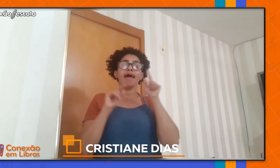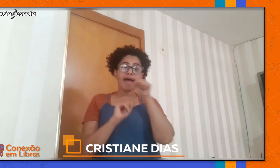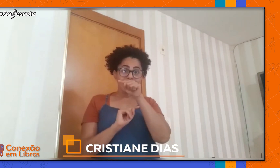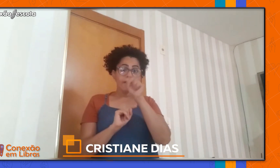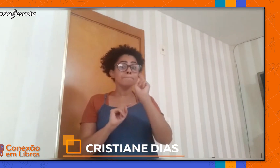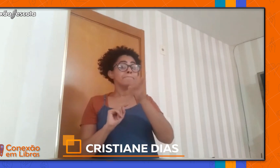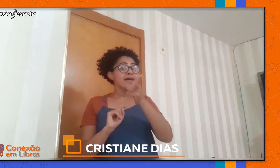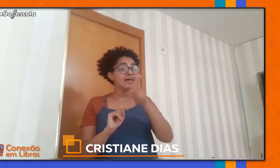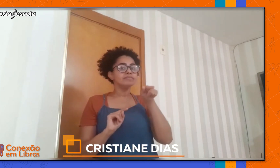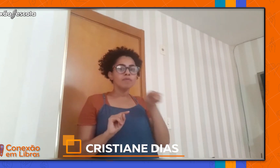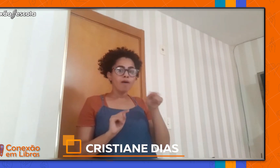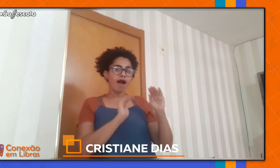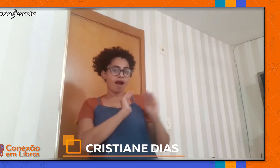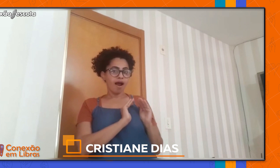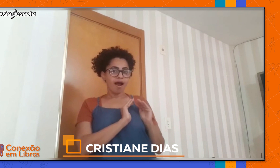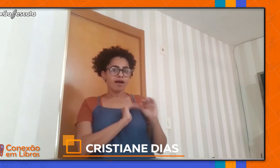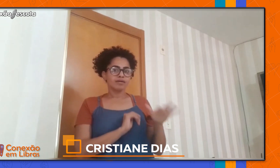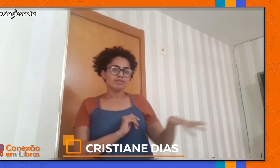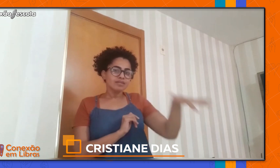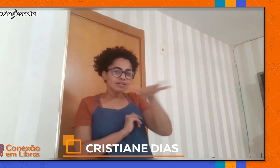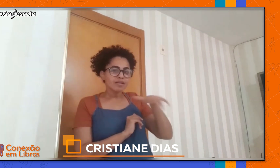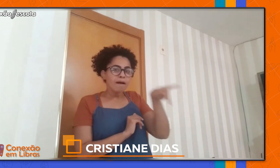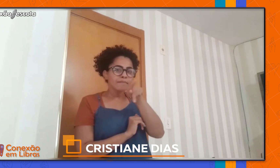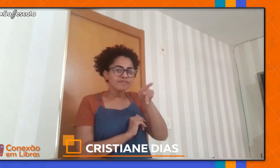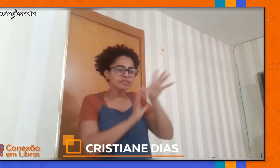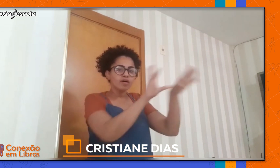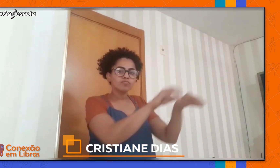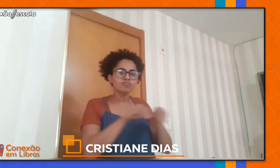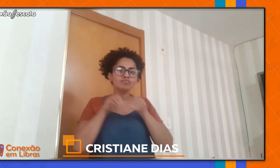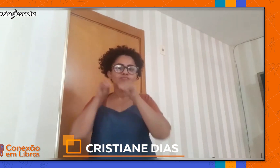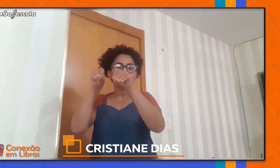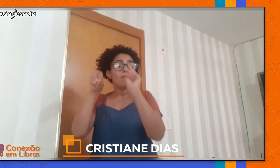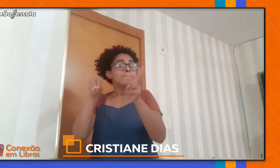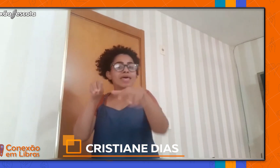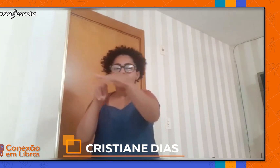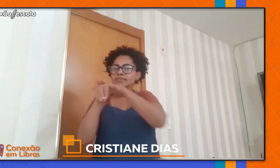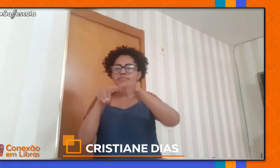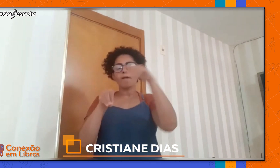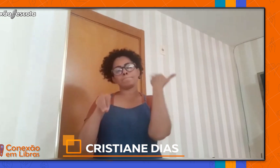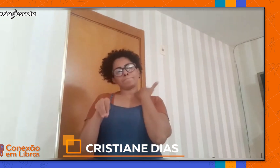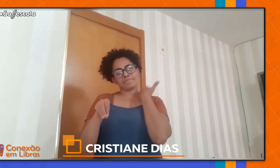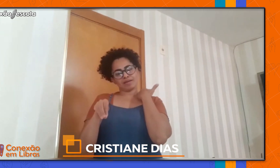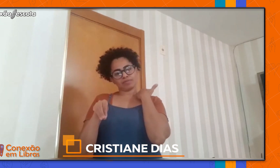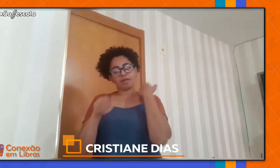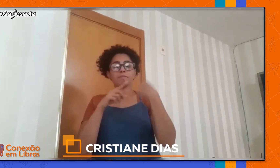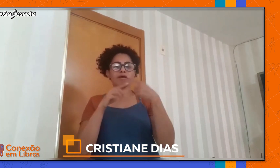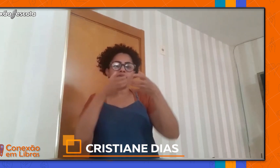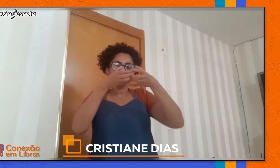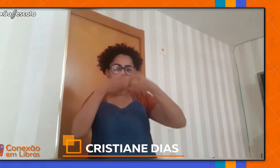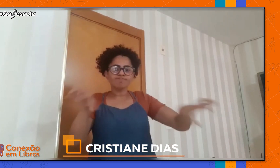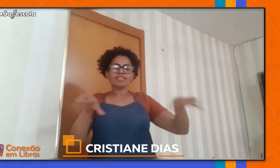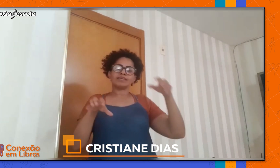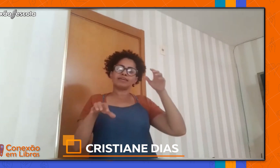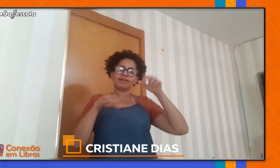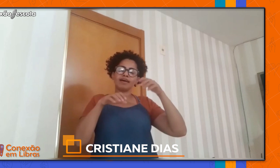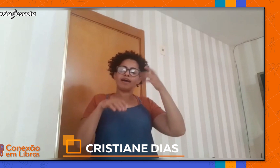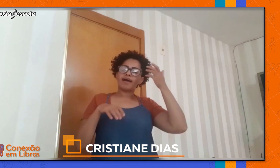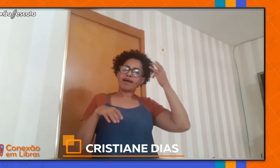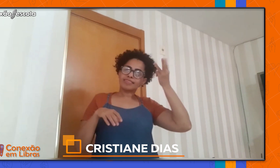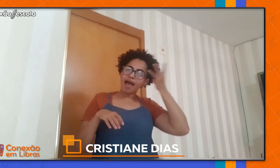Oliveira. E nessa escola eram os mesmos alunos que estavam lá na PAI. O professor, na época, separou, fez essa